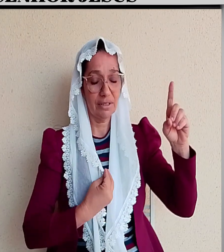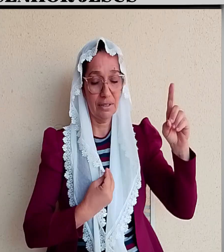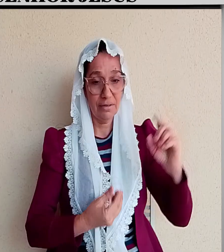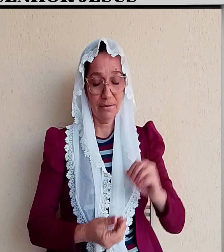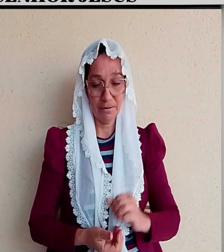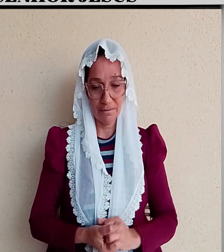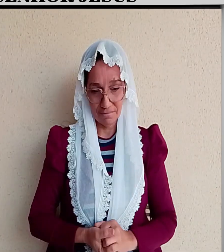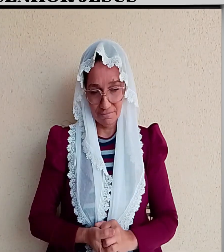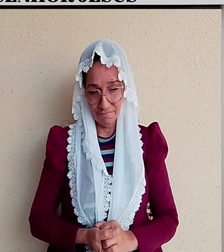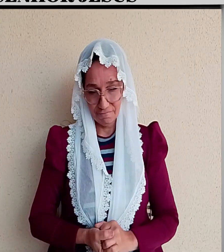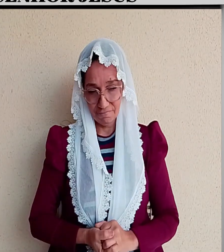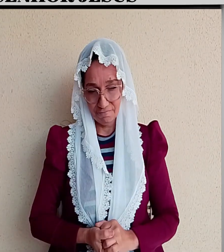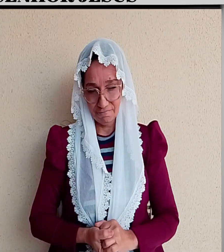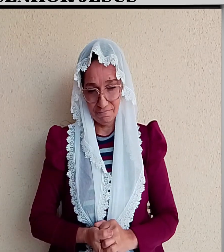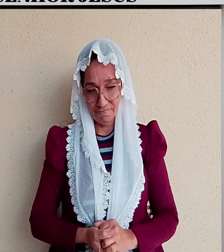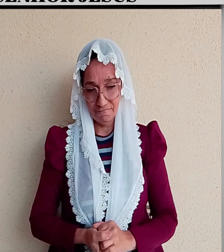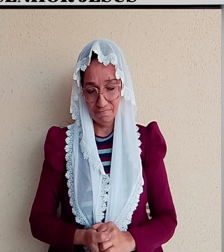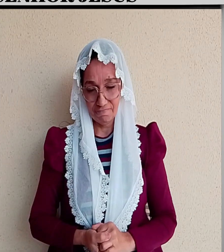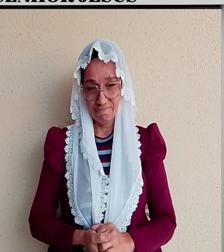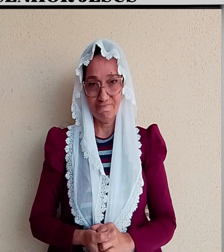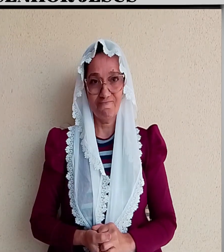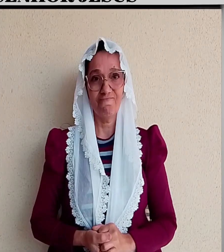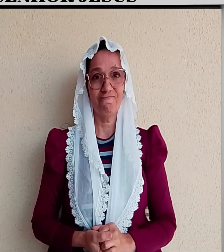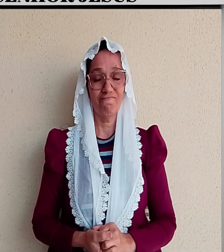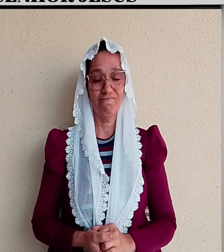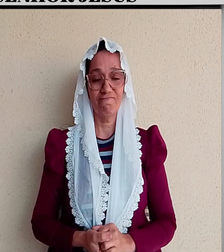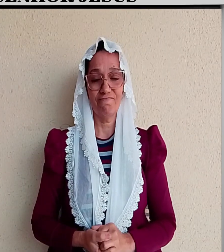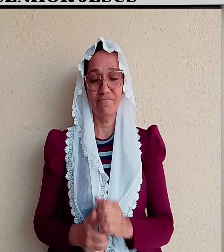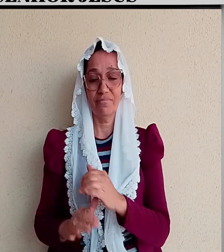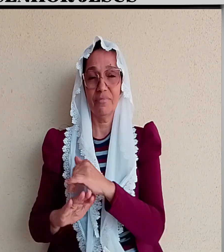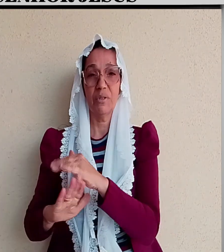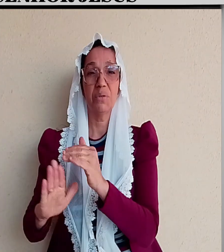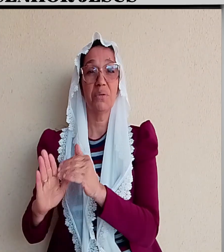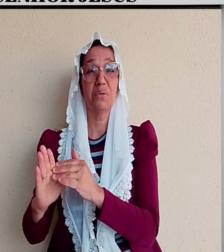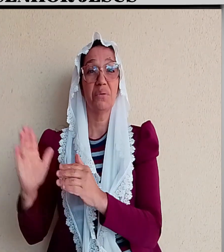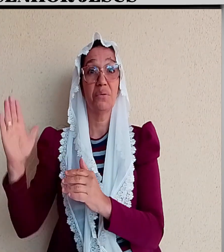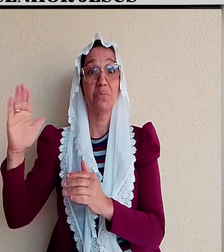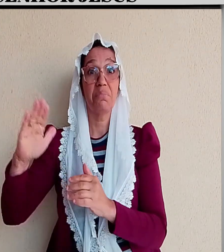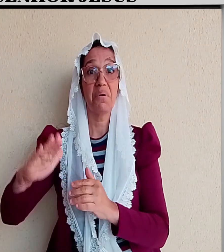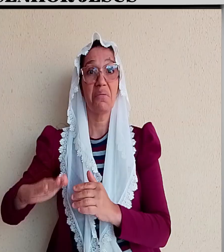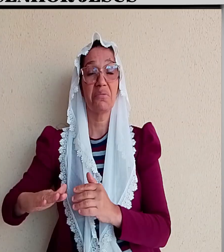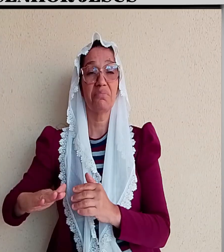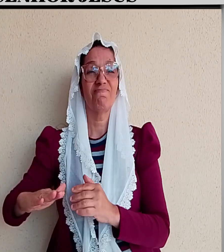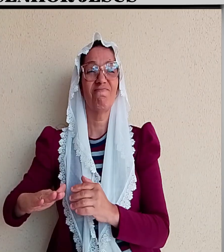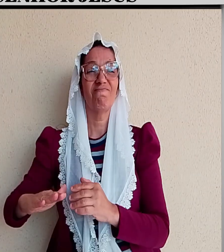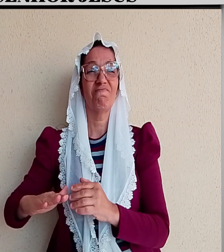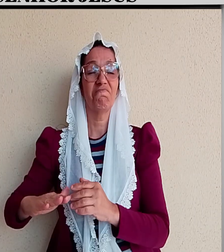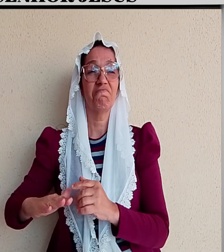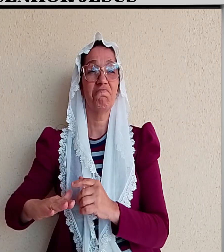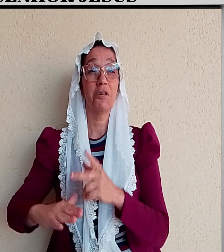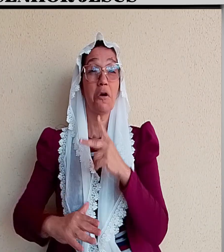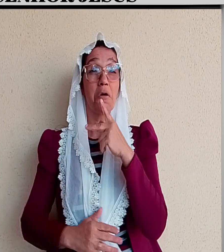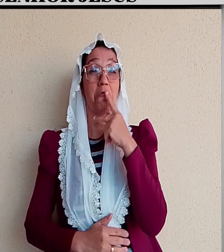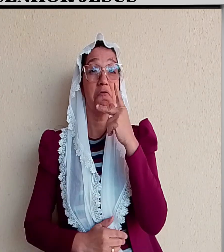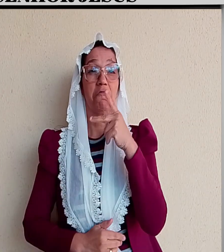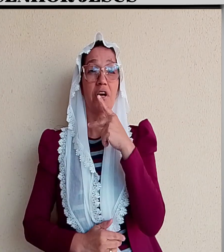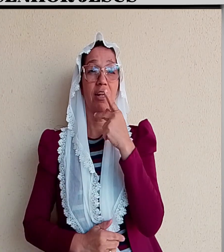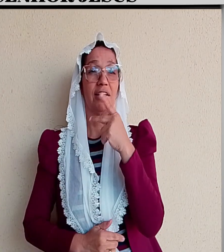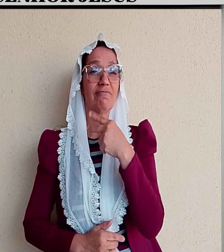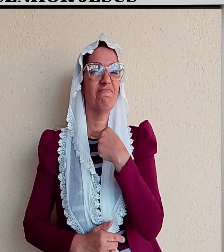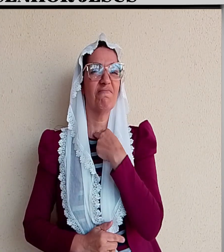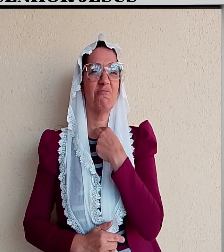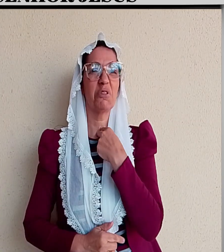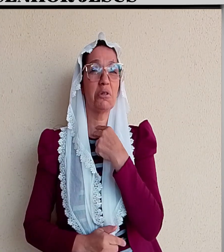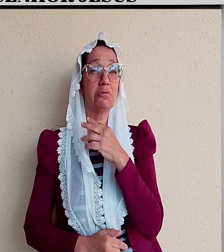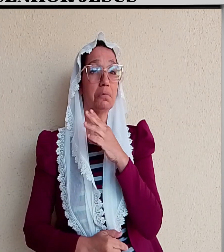vai dizer, então você vive, porque é de valente que nós precisamos. Vai e pregue a voz do teu evangelho de